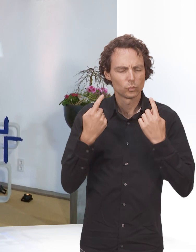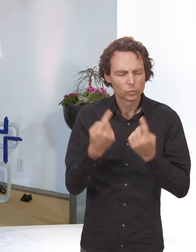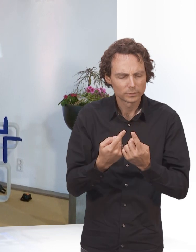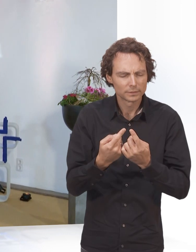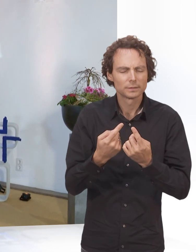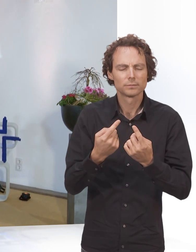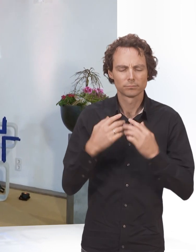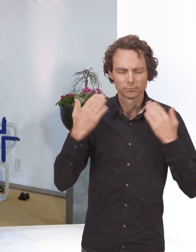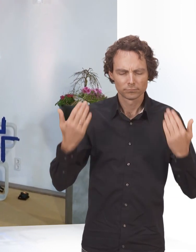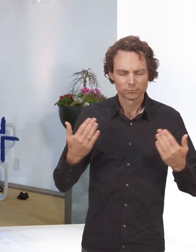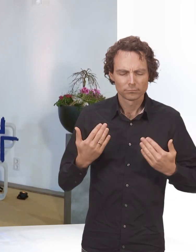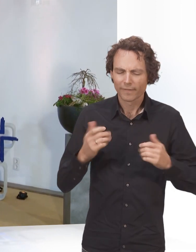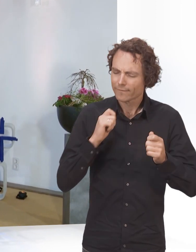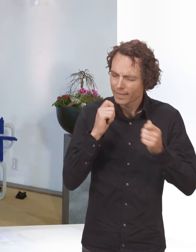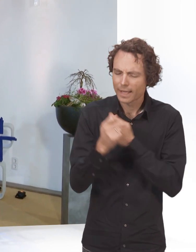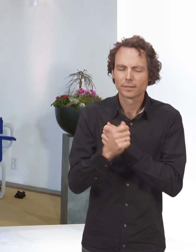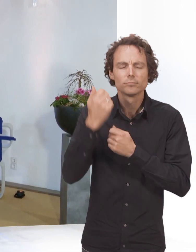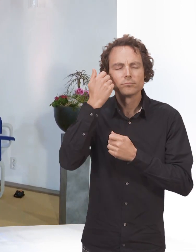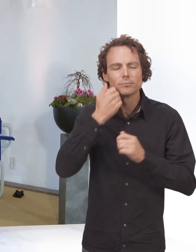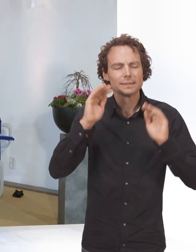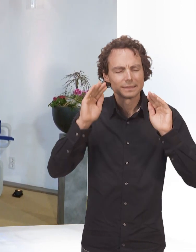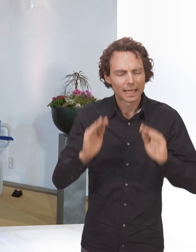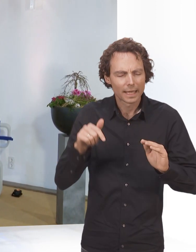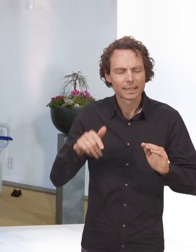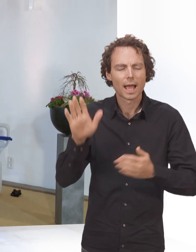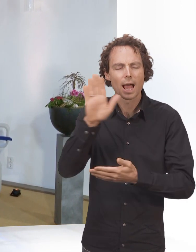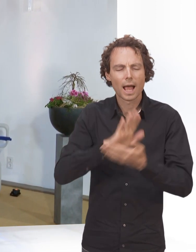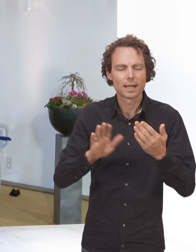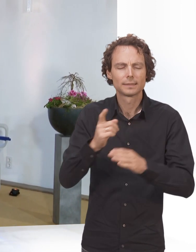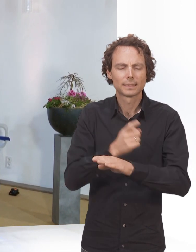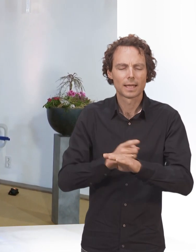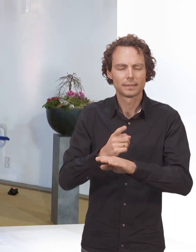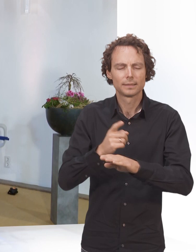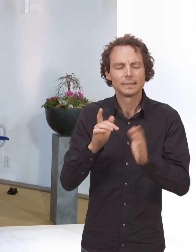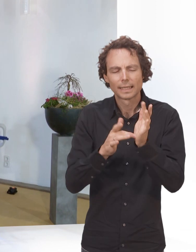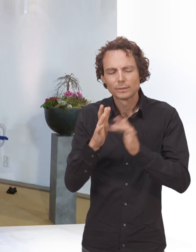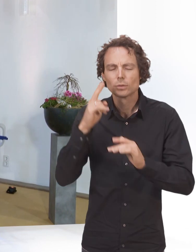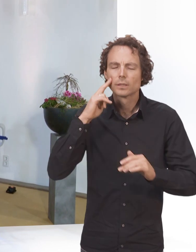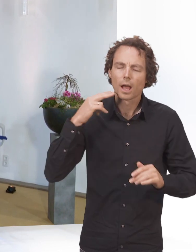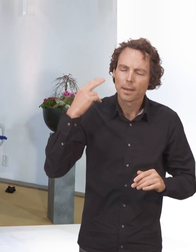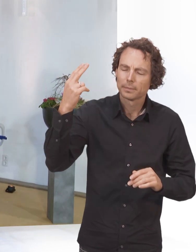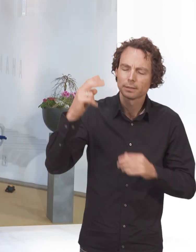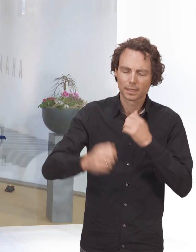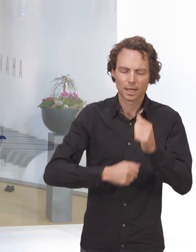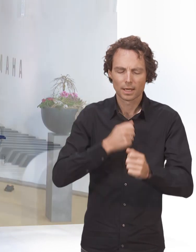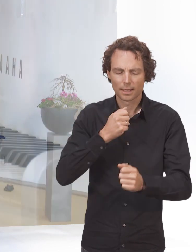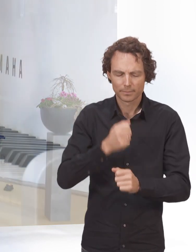uns. Segne diese heilige Zeit im Namen Jesu. Amen.